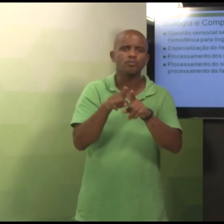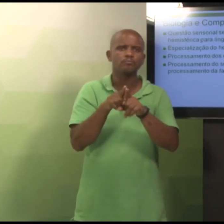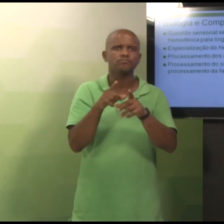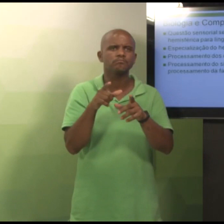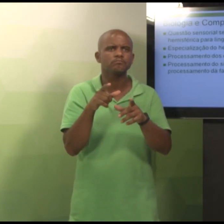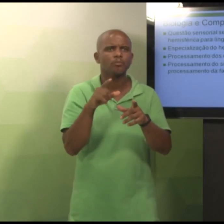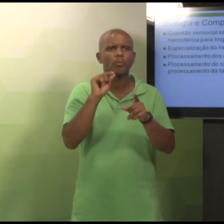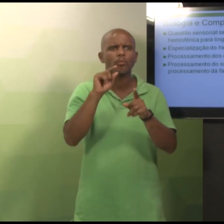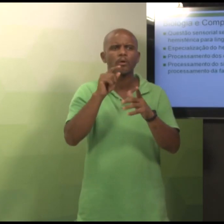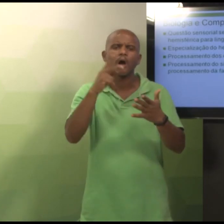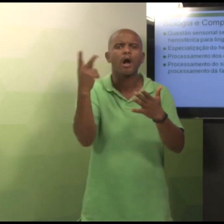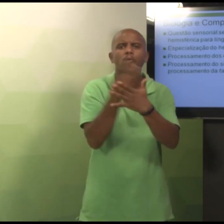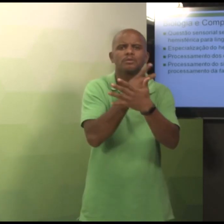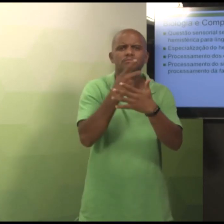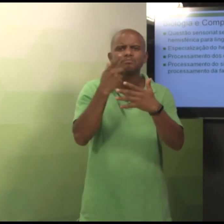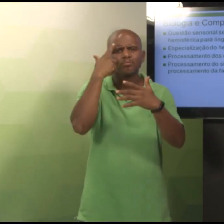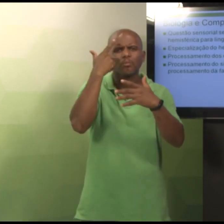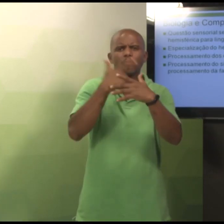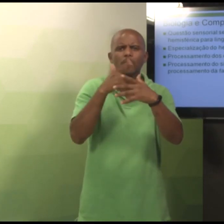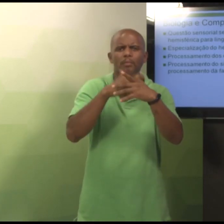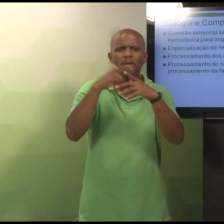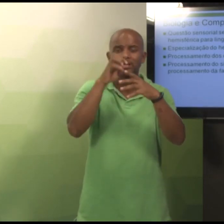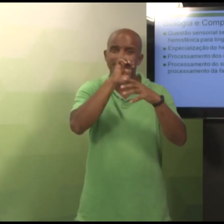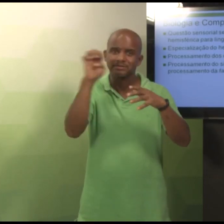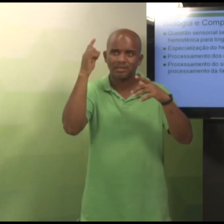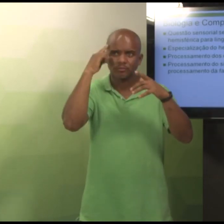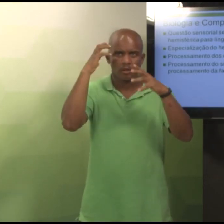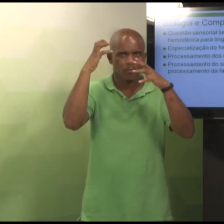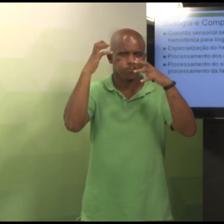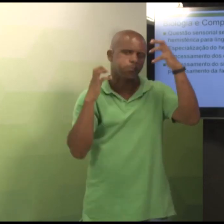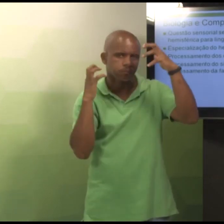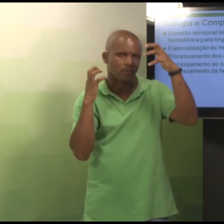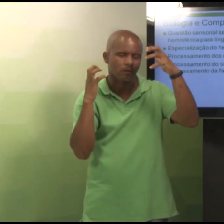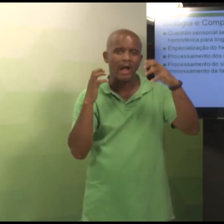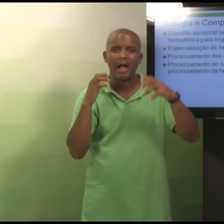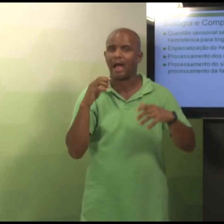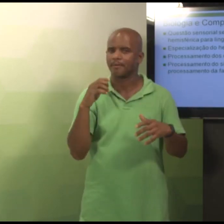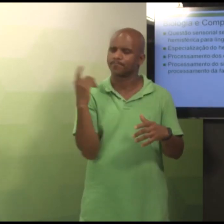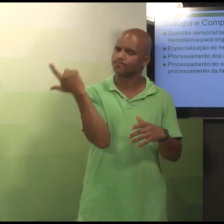Se, por exemplo, acontece algum problema do lado esquerdo,